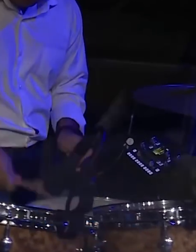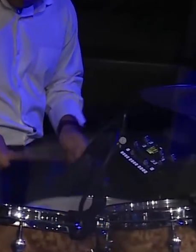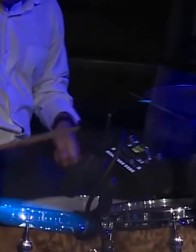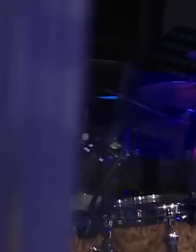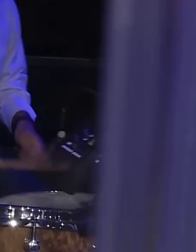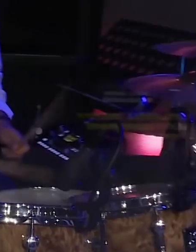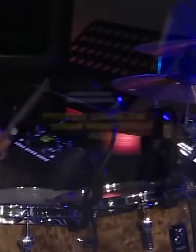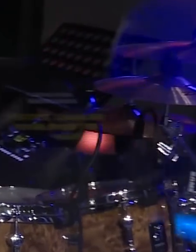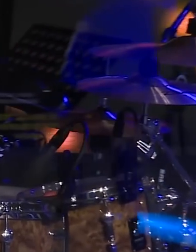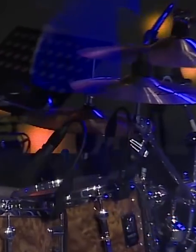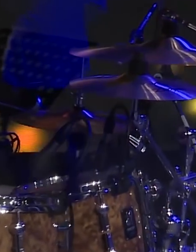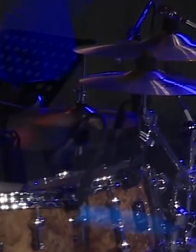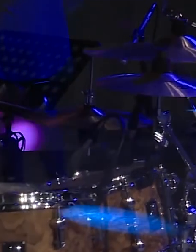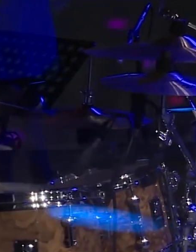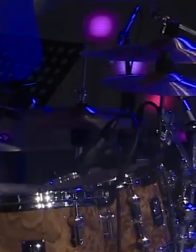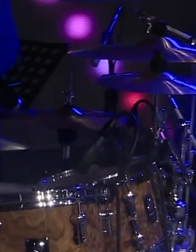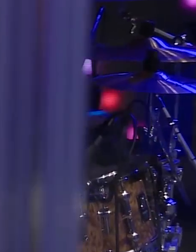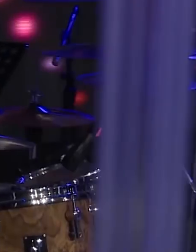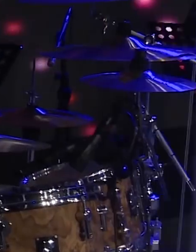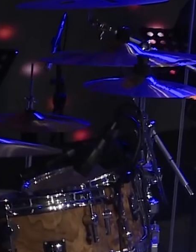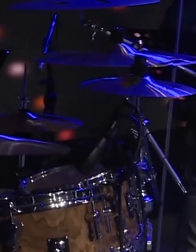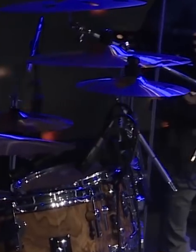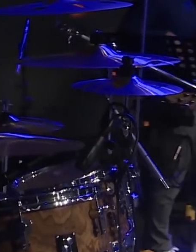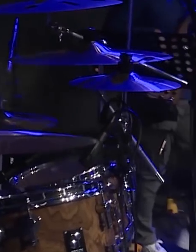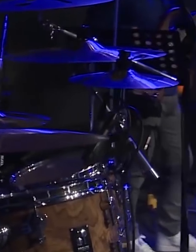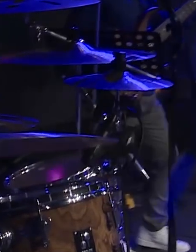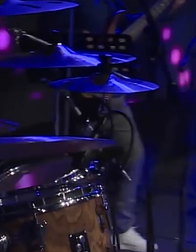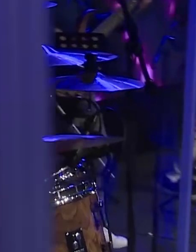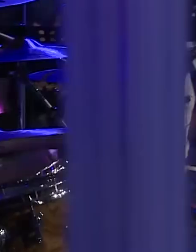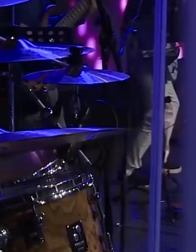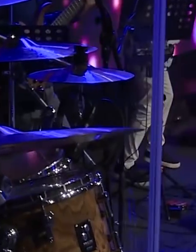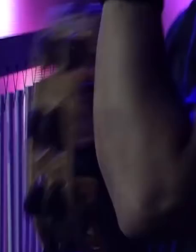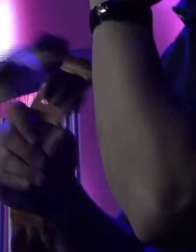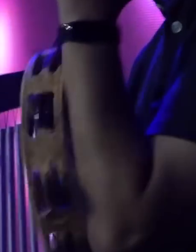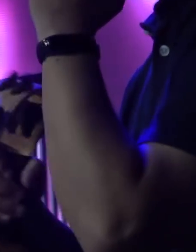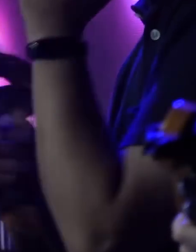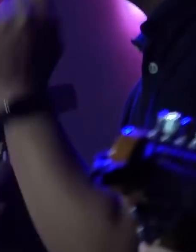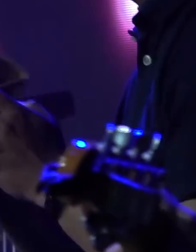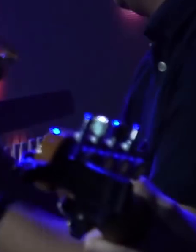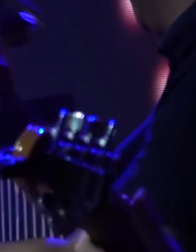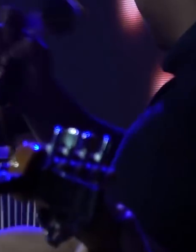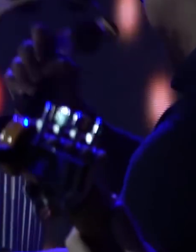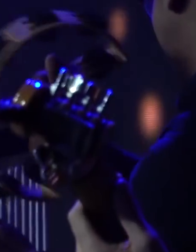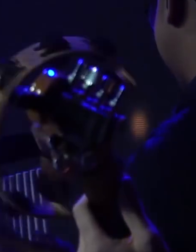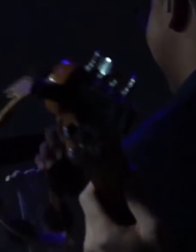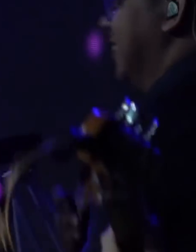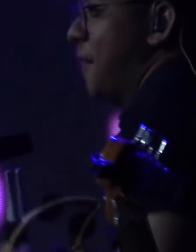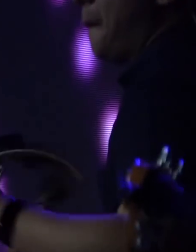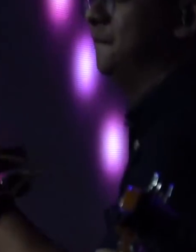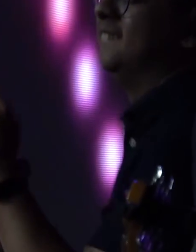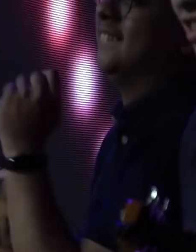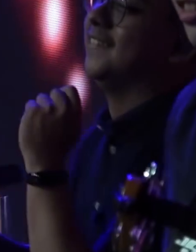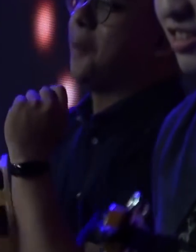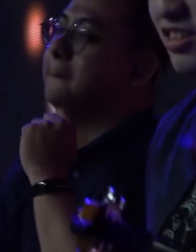My lips shall testify and lift your name on high. 1, 2, 3,